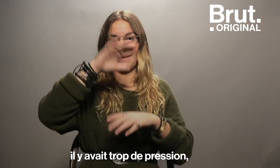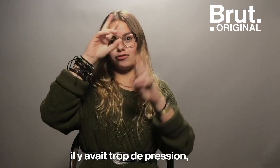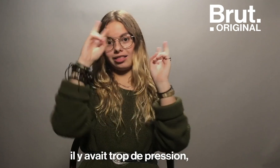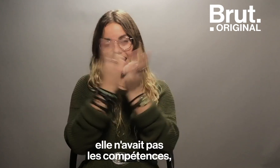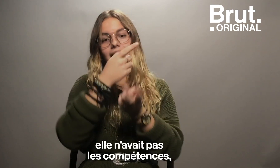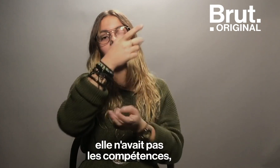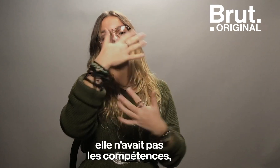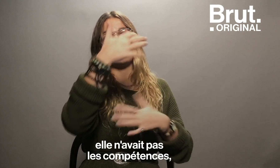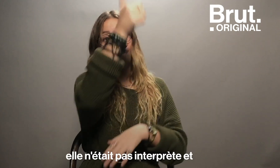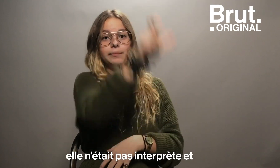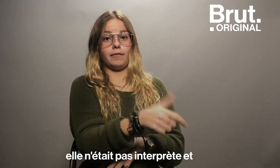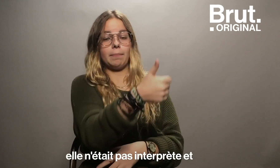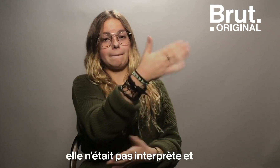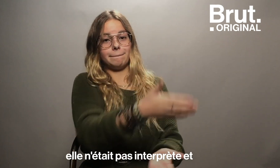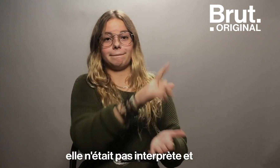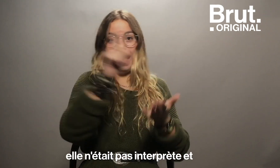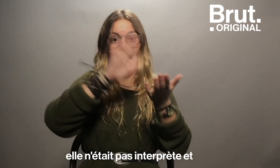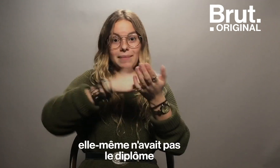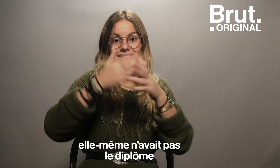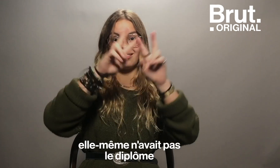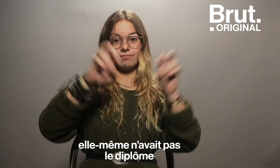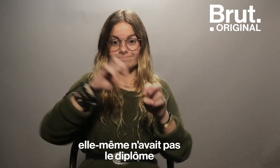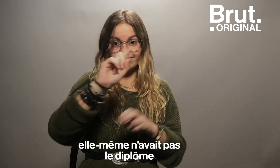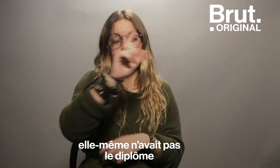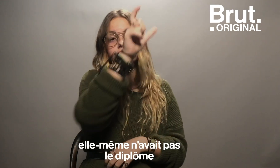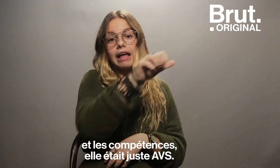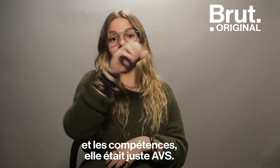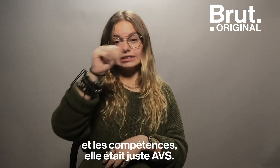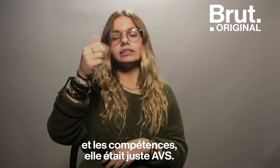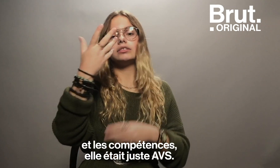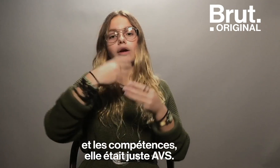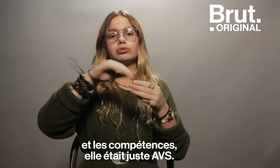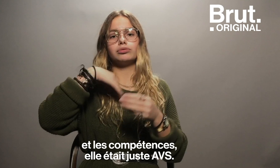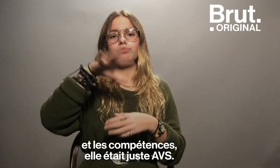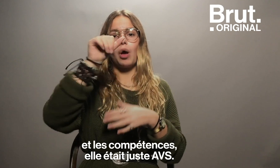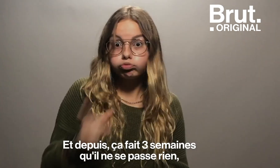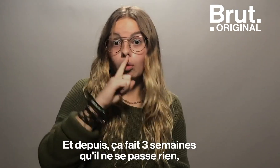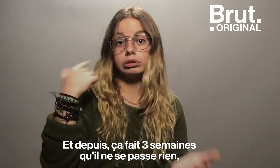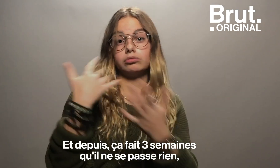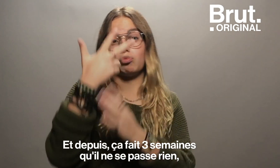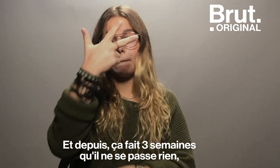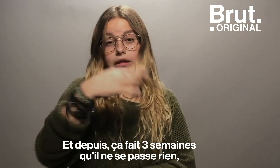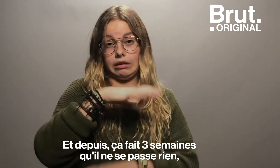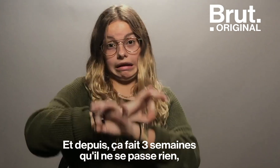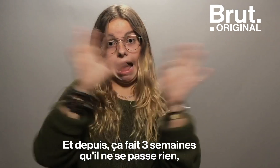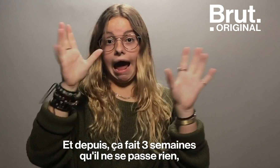pression, elle n'avait pas les compétences, elle n'était pas interprète, et elle-même n'avait pas le diplôme et les compétences, en fait. Elle était juste AVS. Et depuis, ça fait trois semaines qu'il ne passe rien,